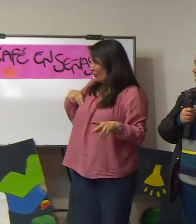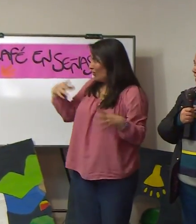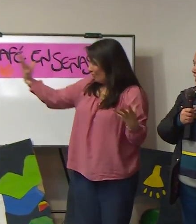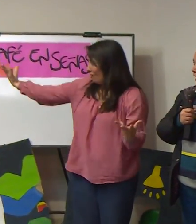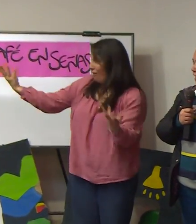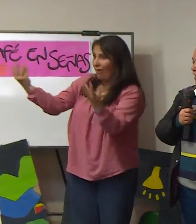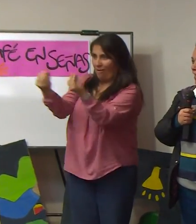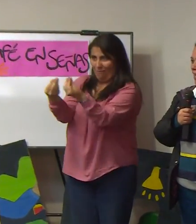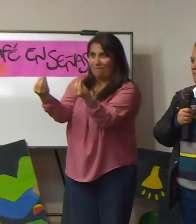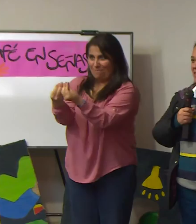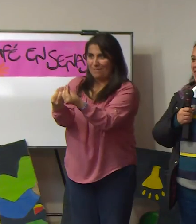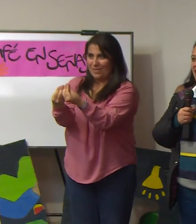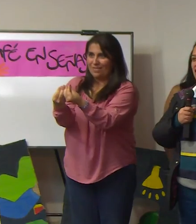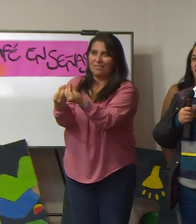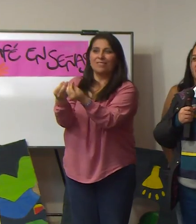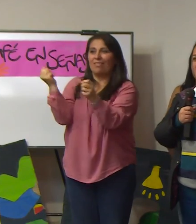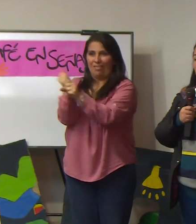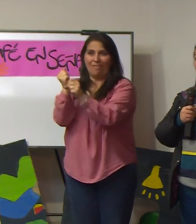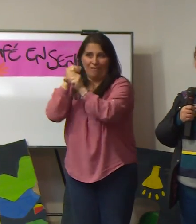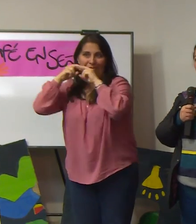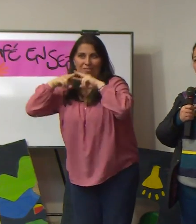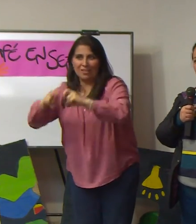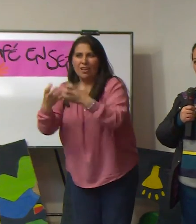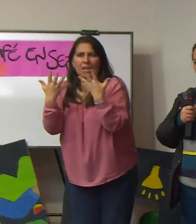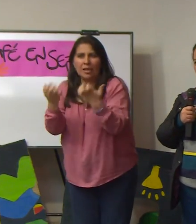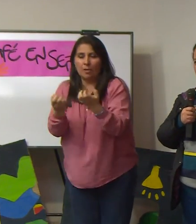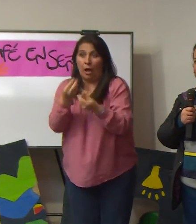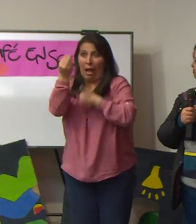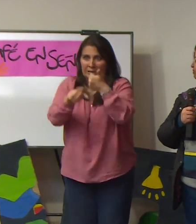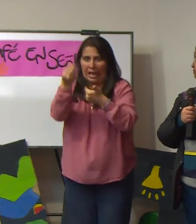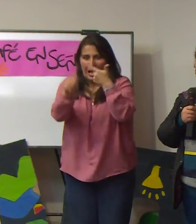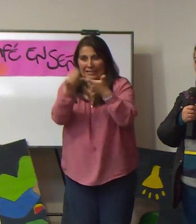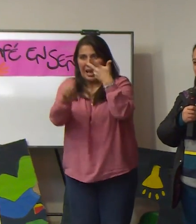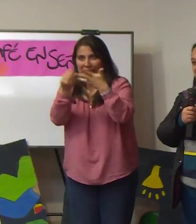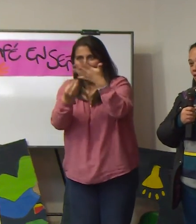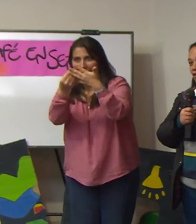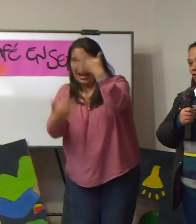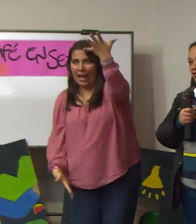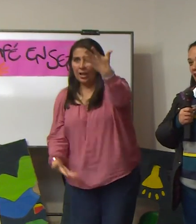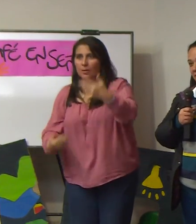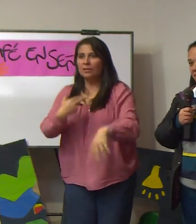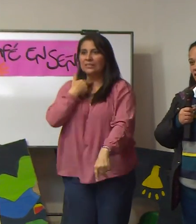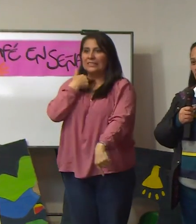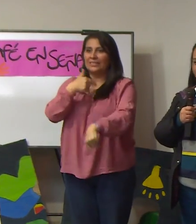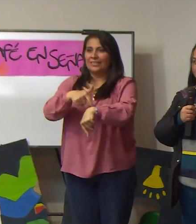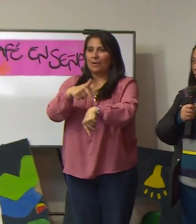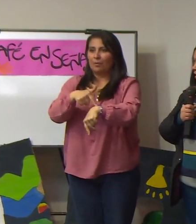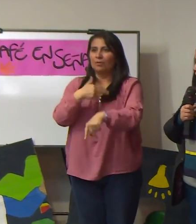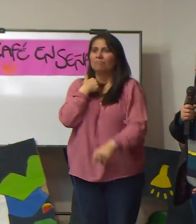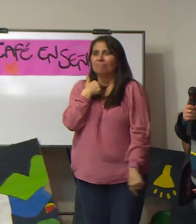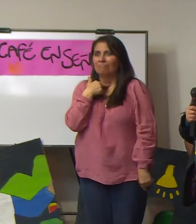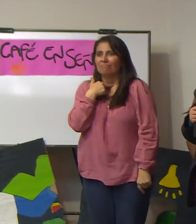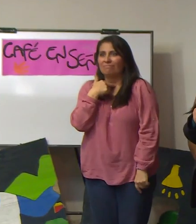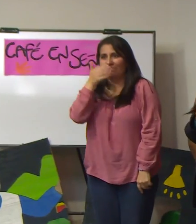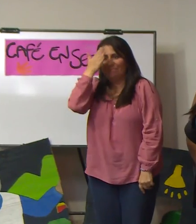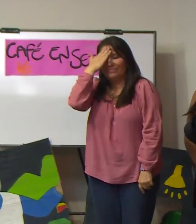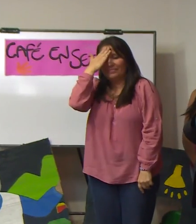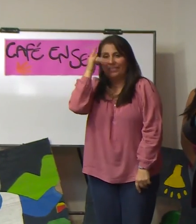compañeras de investigación, quisimos hacer muchas cosas y el tiempo no nos da. Entonces voy a darle la palabra a